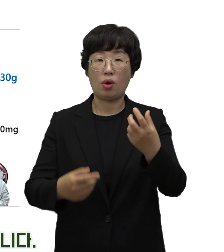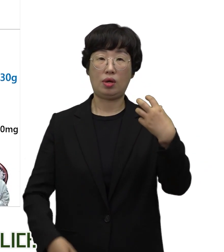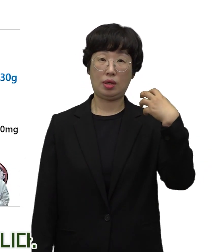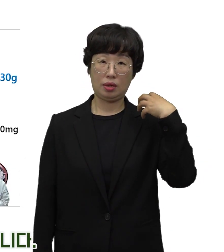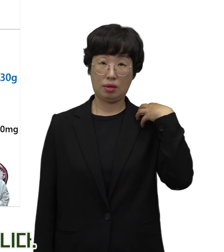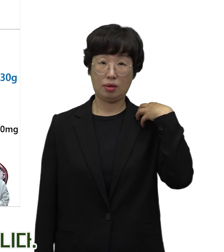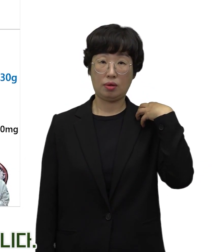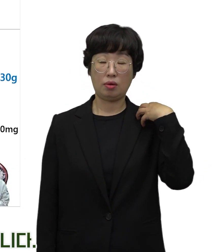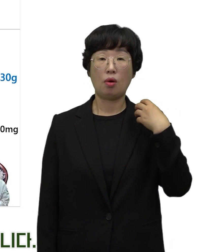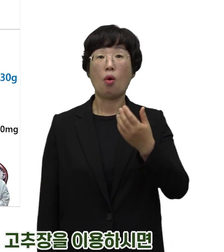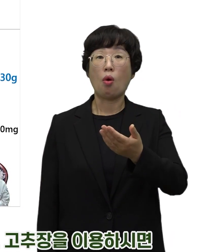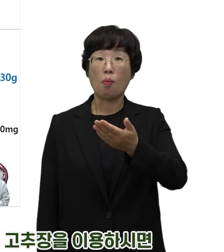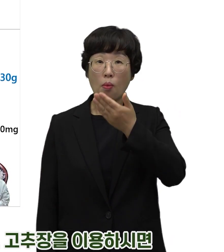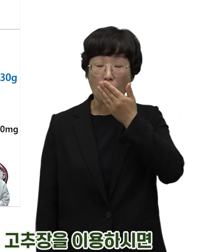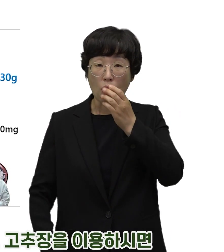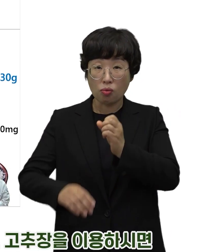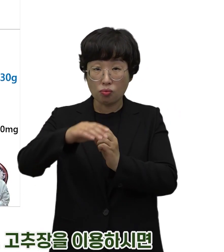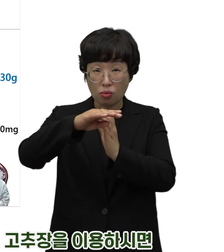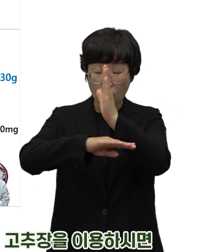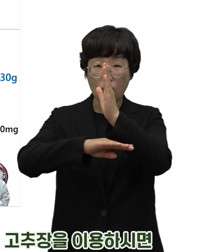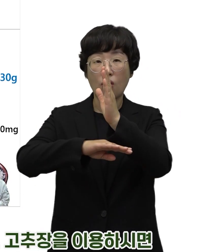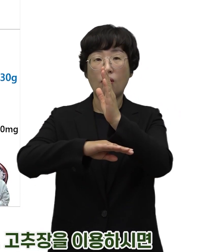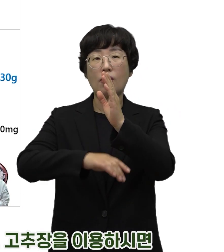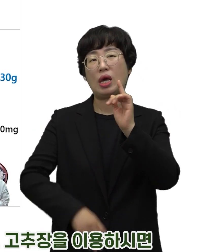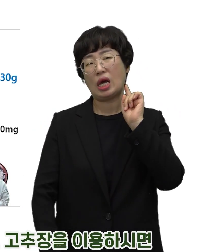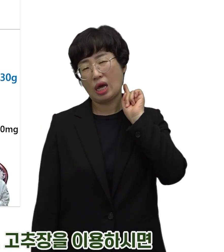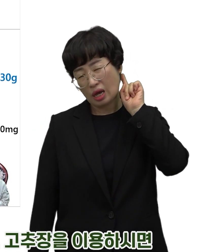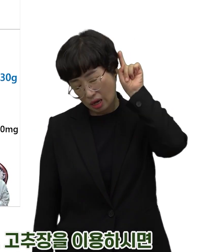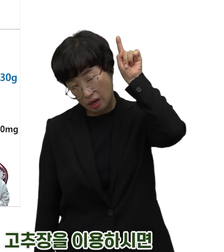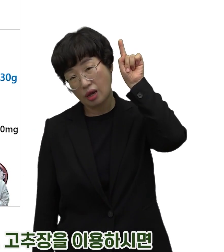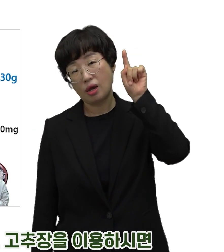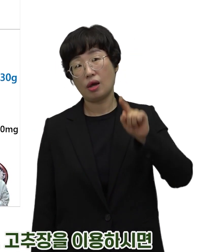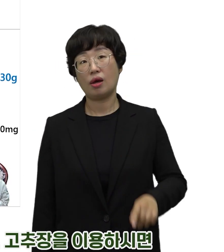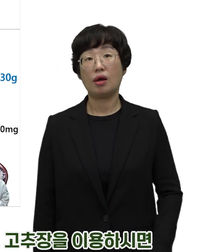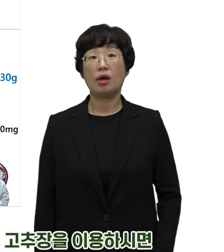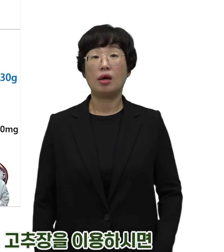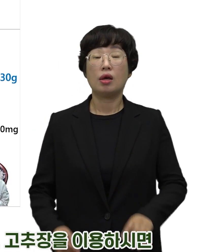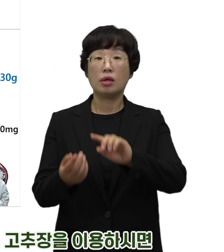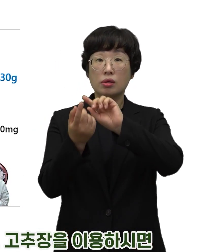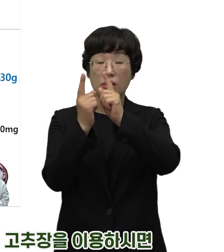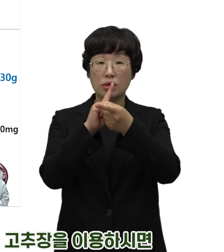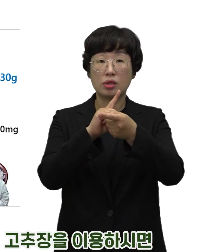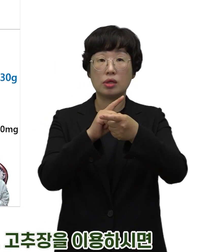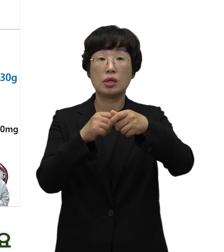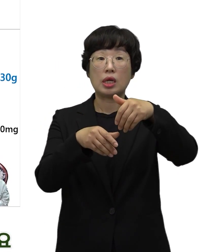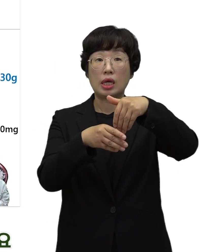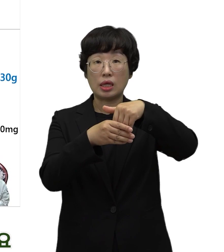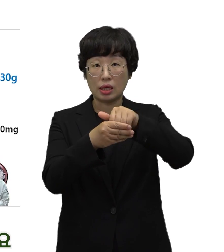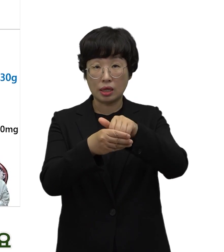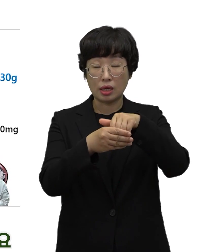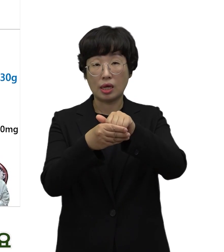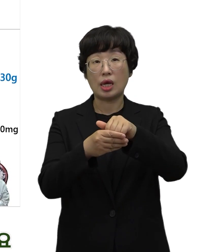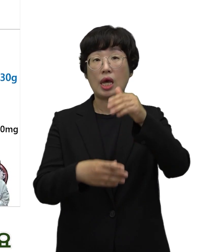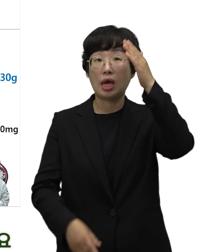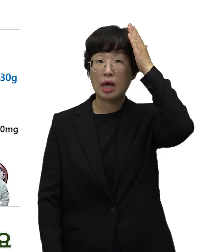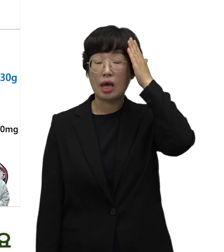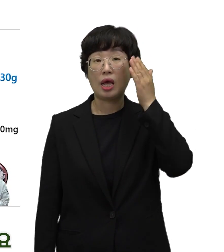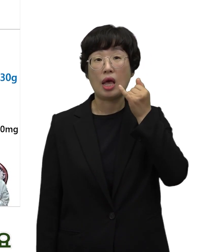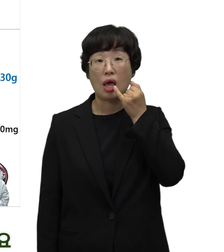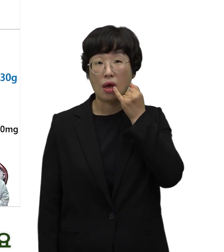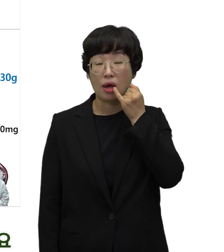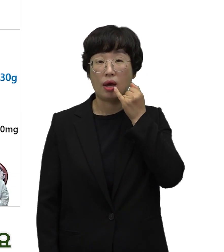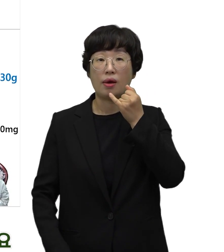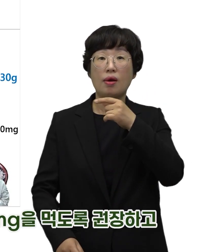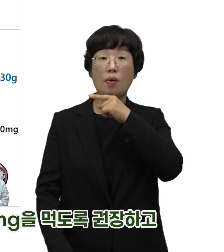혈압을 올리게 됩니다. 그래서 소금 대신에 간장이나 된장, 고추장을 이용하시면 소금 섭취량을 조금 줄여볼